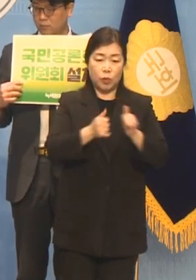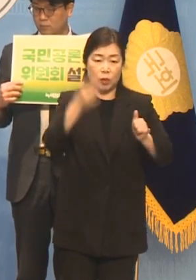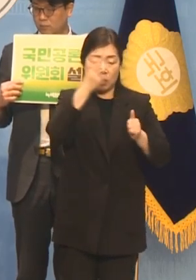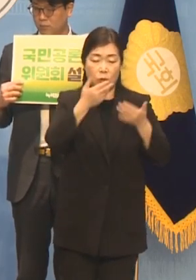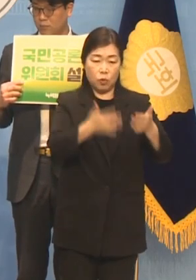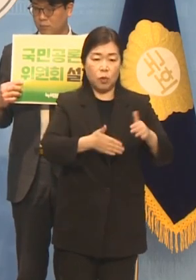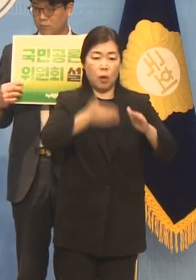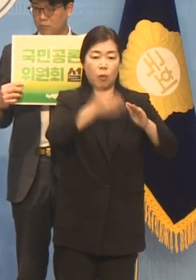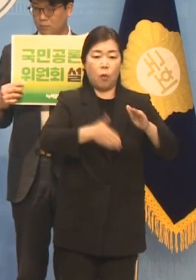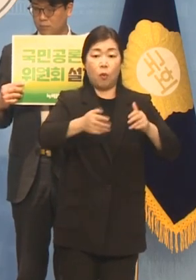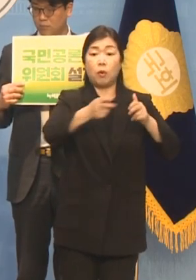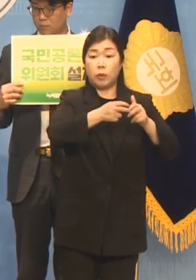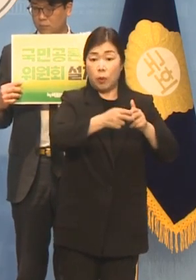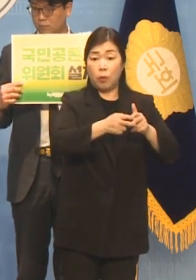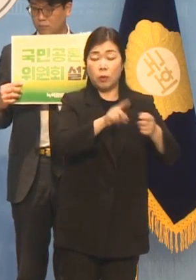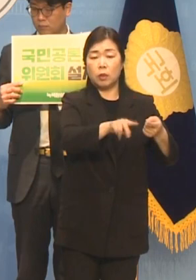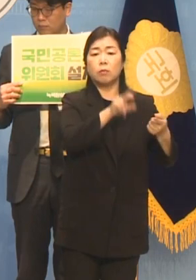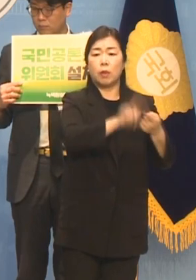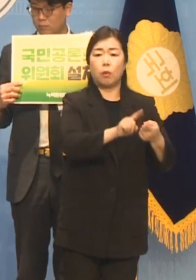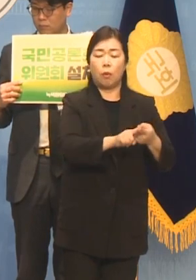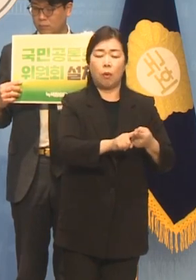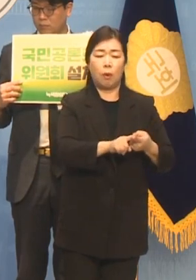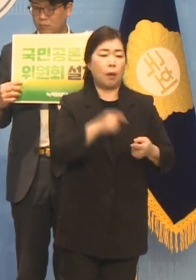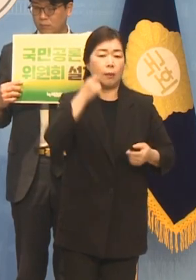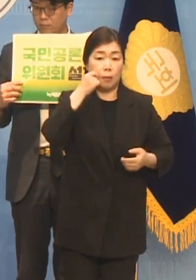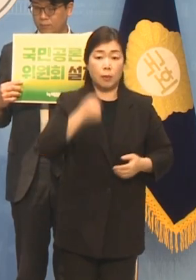지킨 공공의료, 이대로는 안 됩니다.